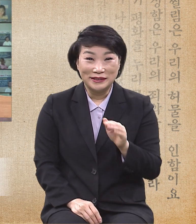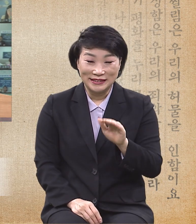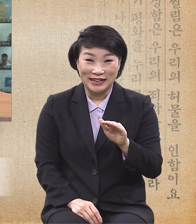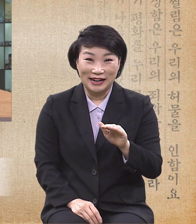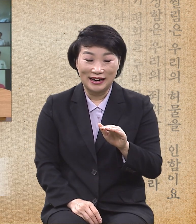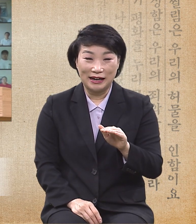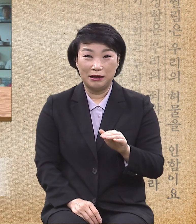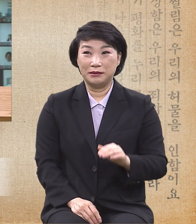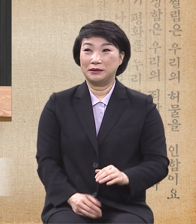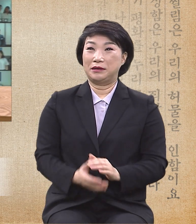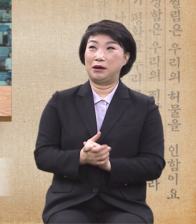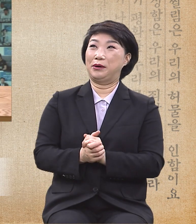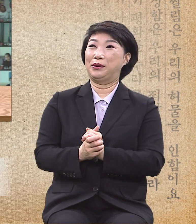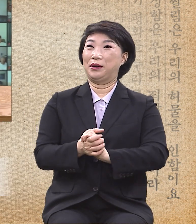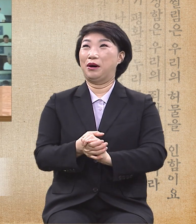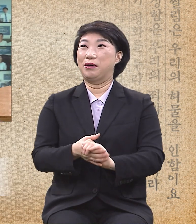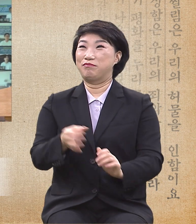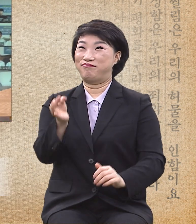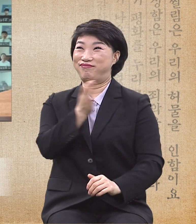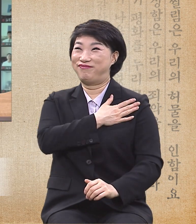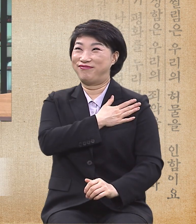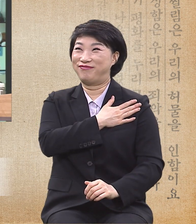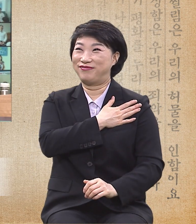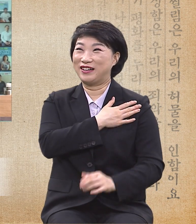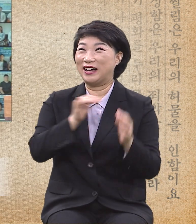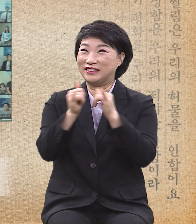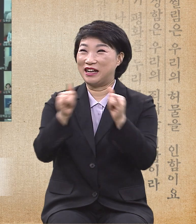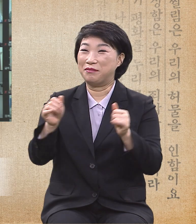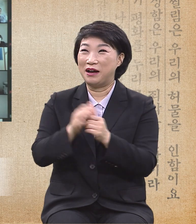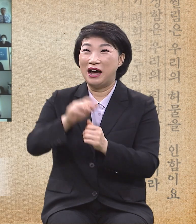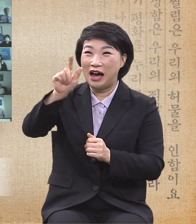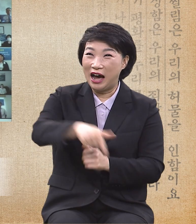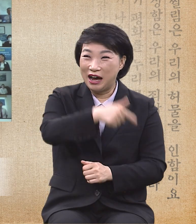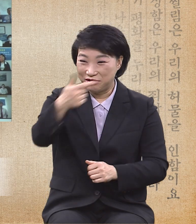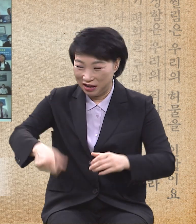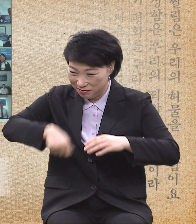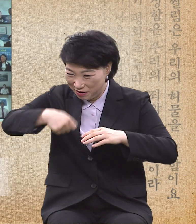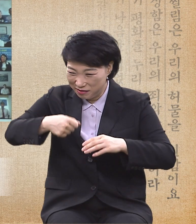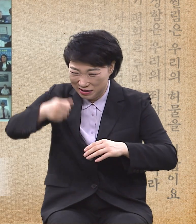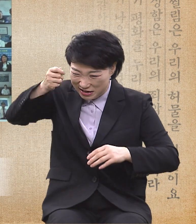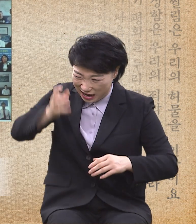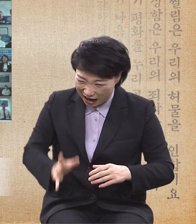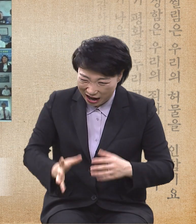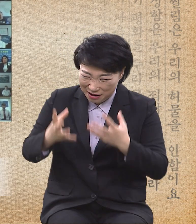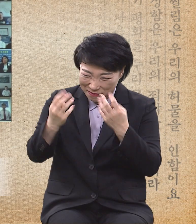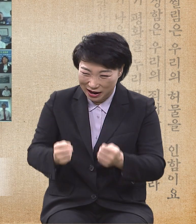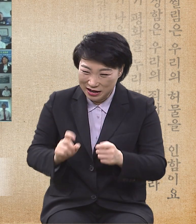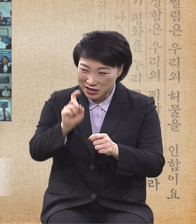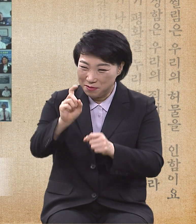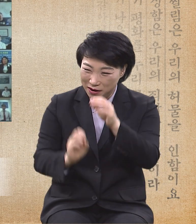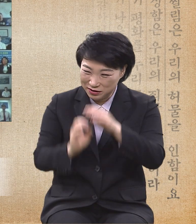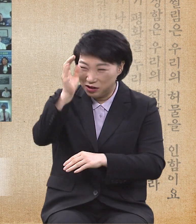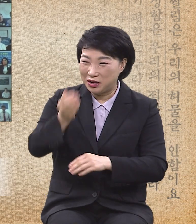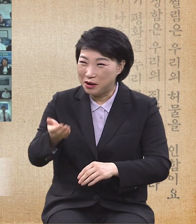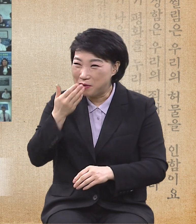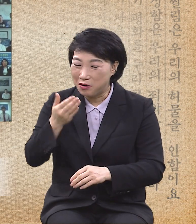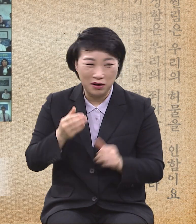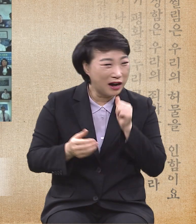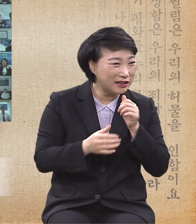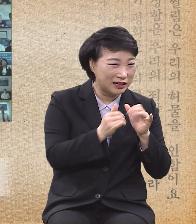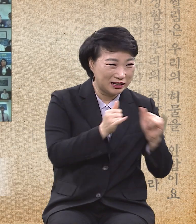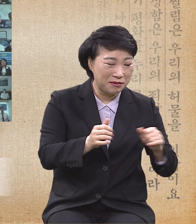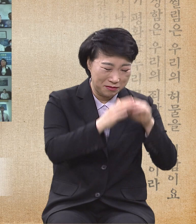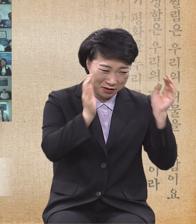해서 부자는 하루에 100끼도 더 먹고 10끼도 더 먹고, 가난한 사람은